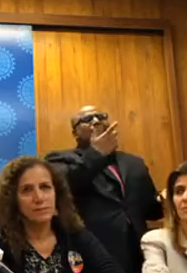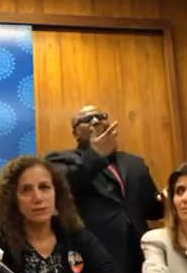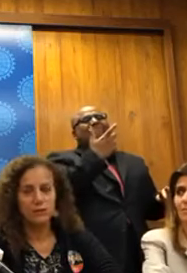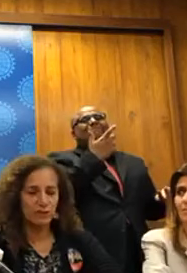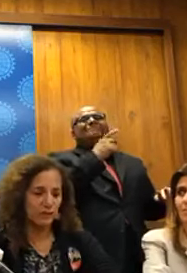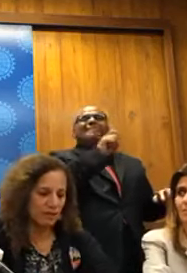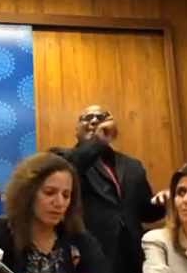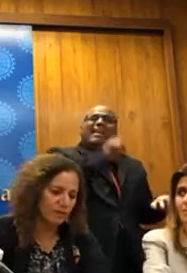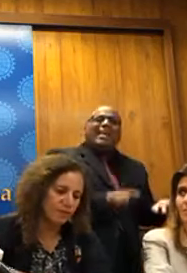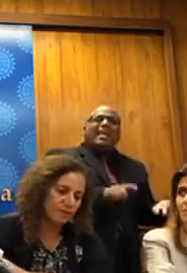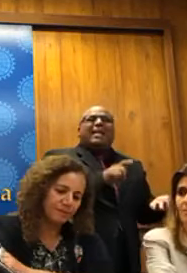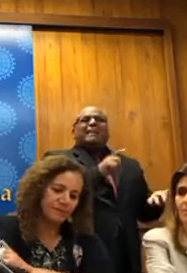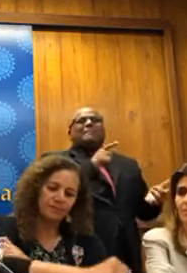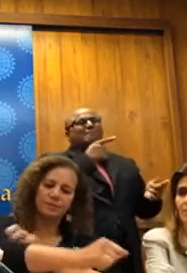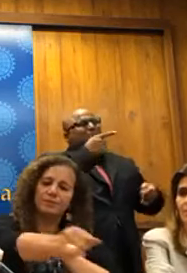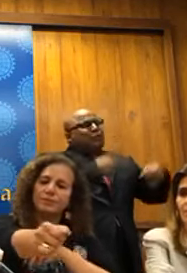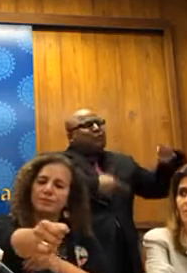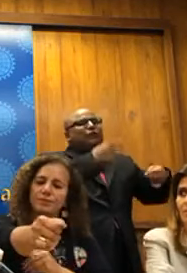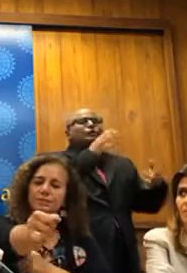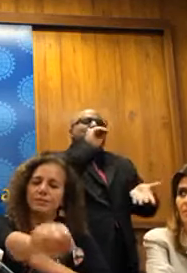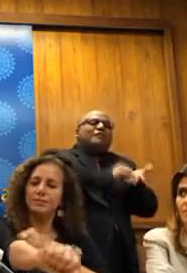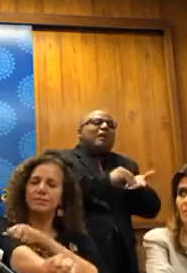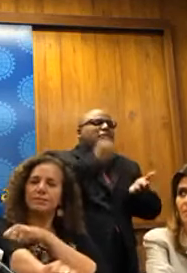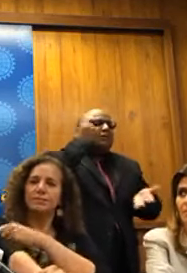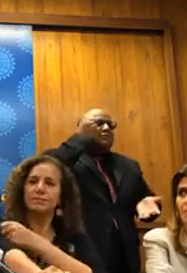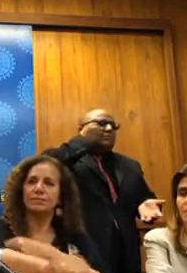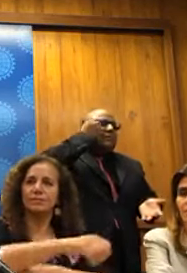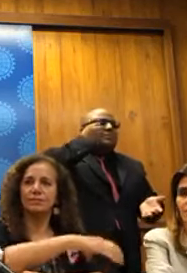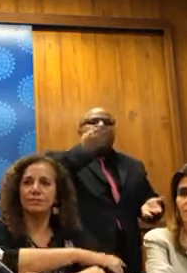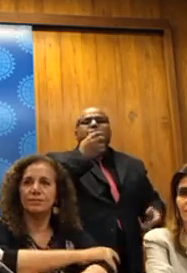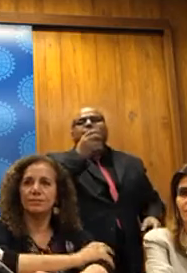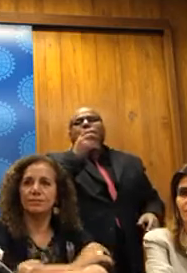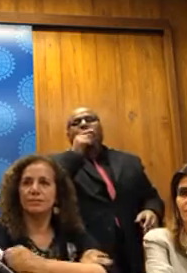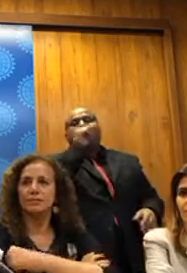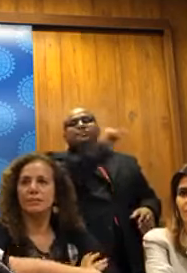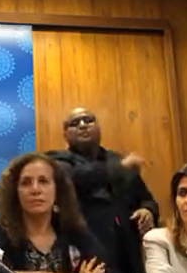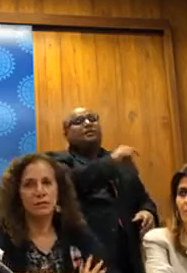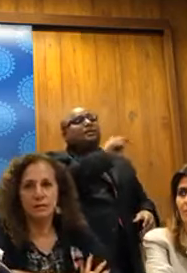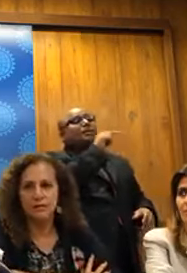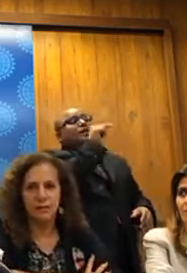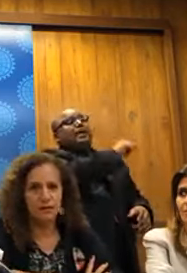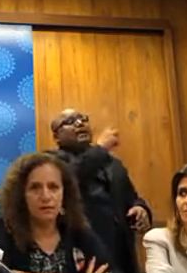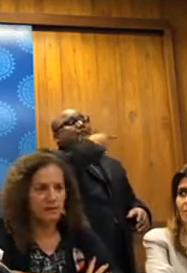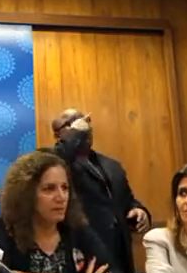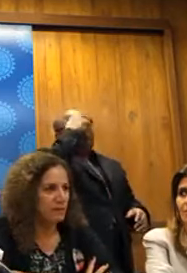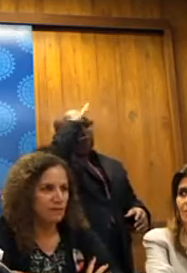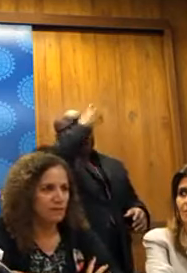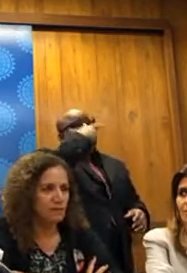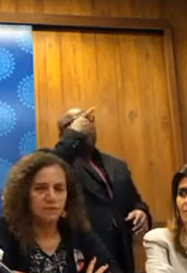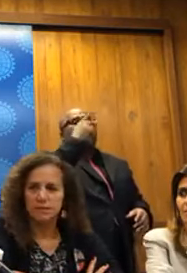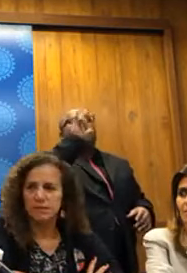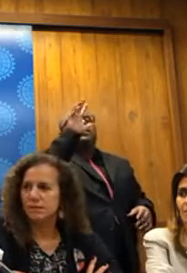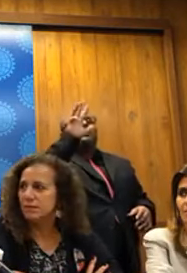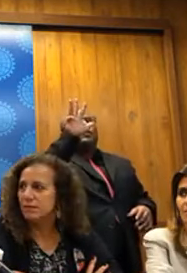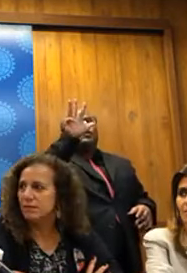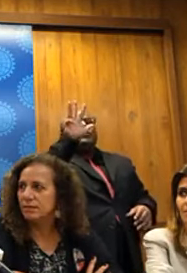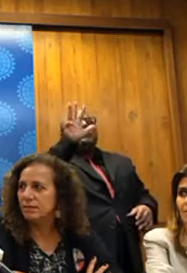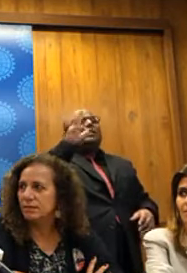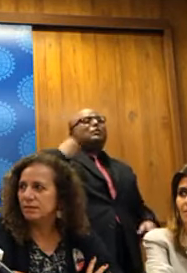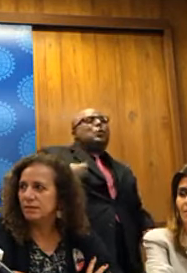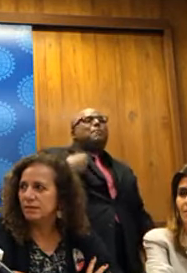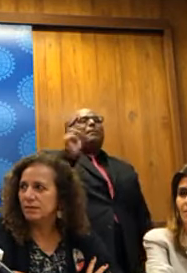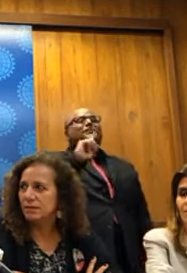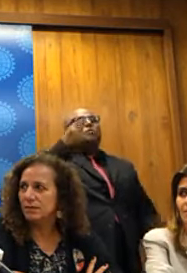mas políticos inexperientes. Ele cita que o presidente Lula também não foi em debate em 2006. O presidente